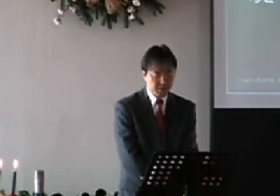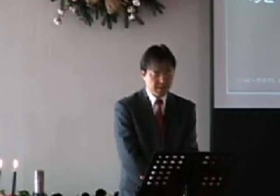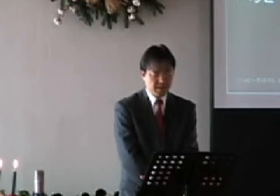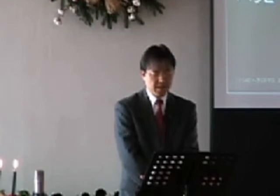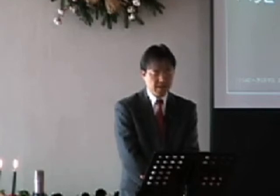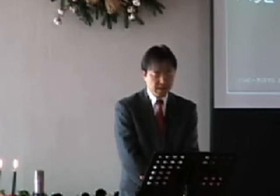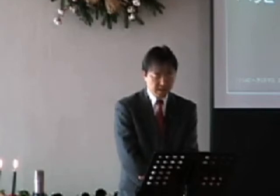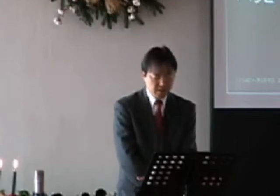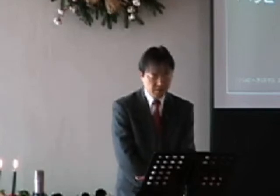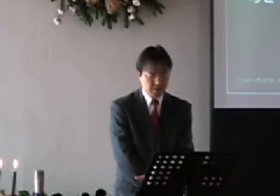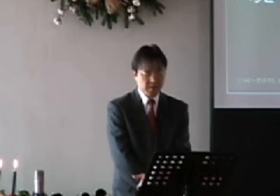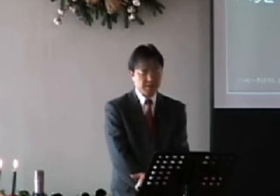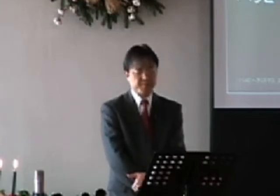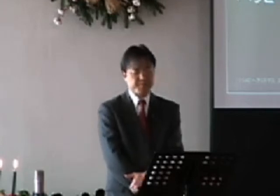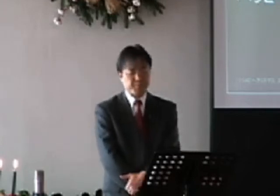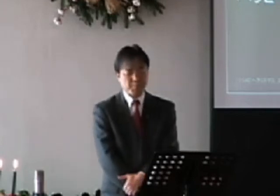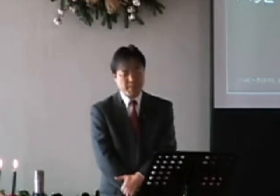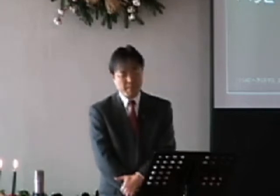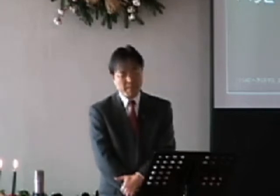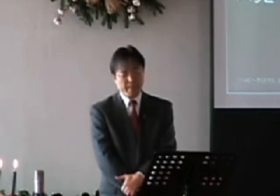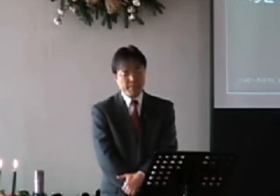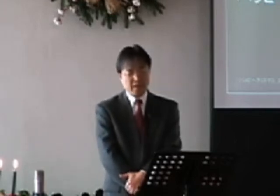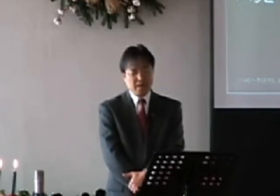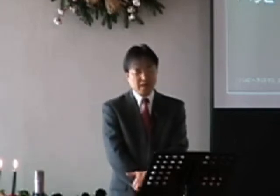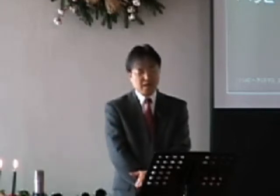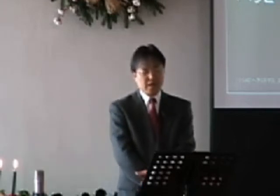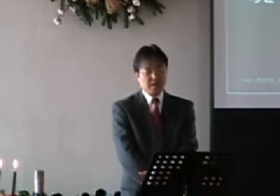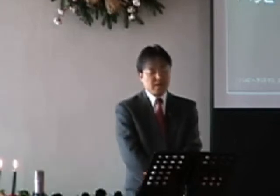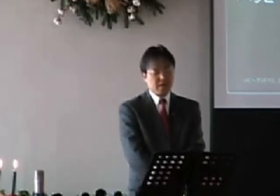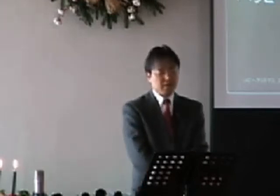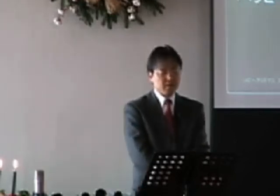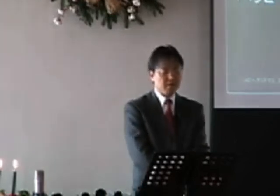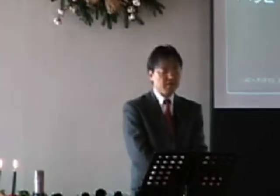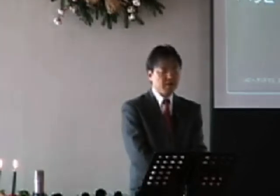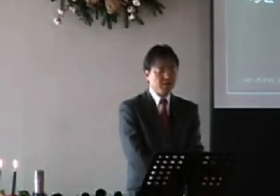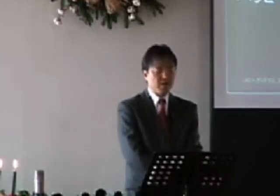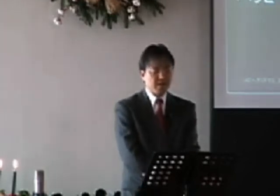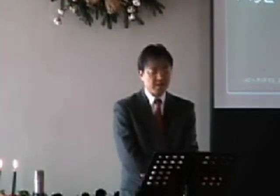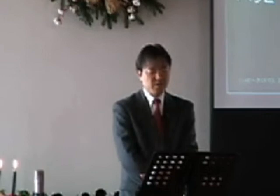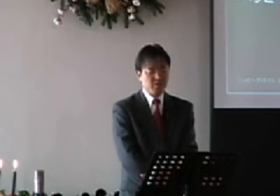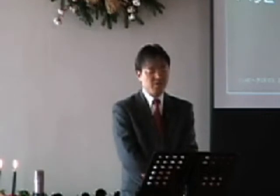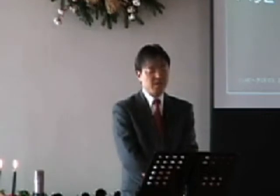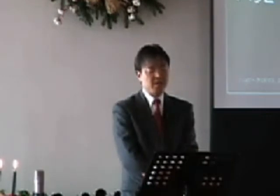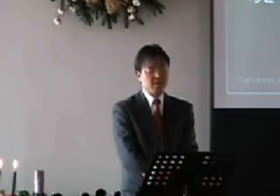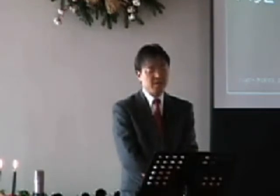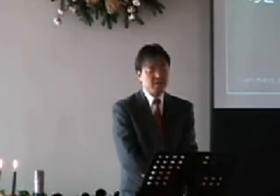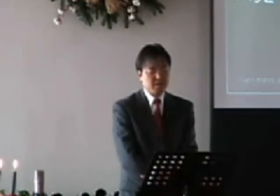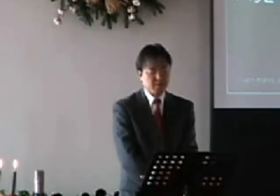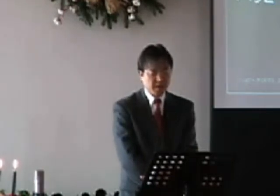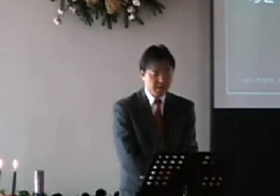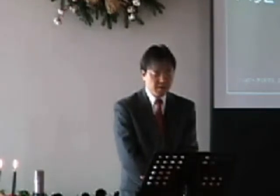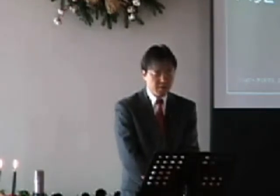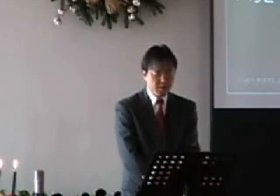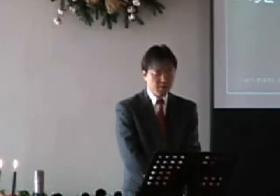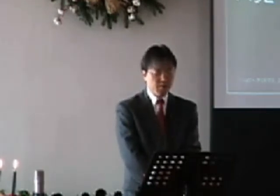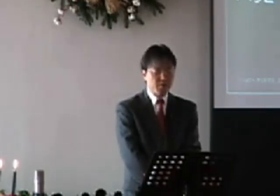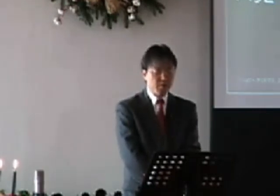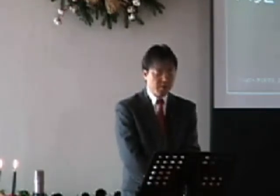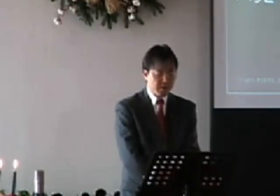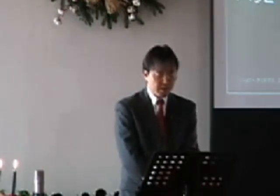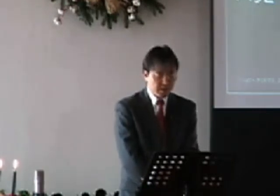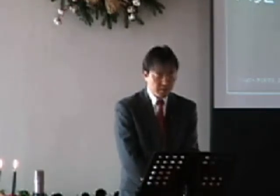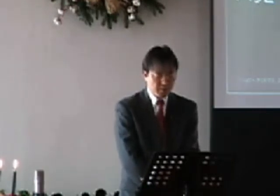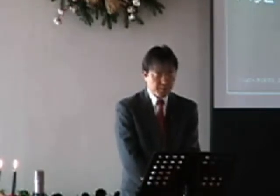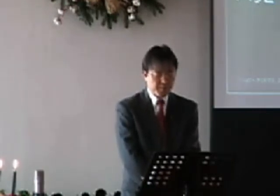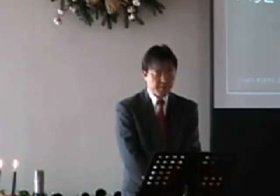私たちは今羊飼いのもとに帰ることができていることを本当に感謝し喜んでいます。ありがとうございます。